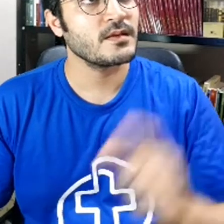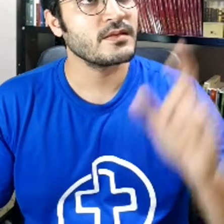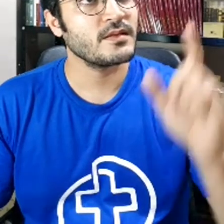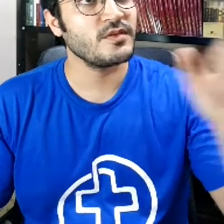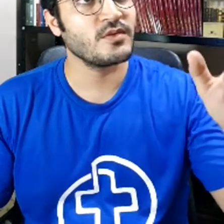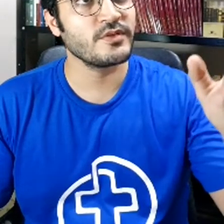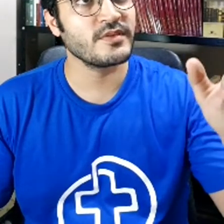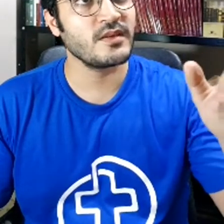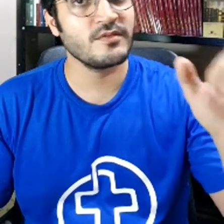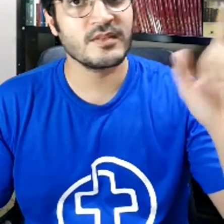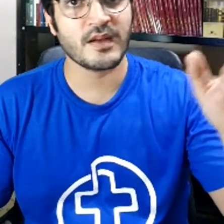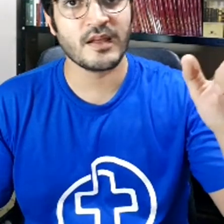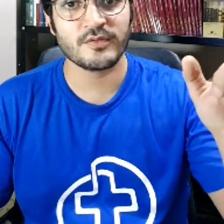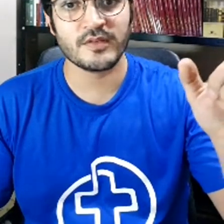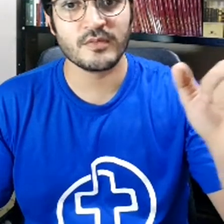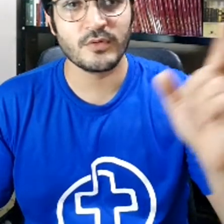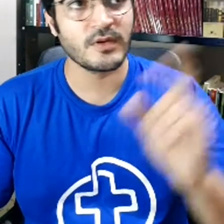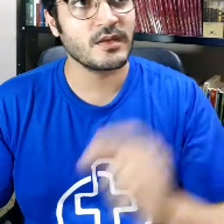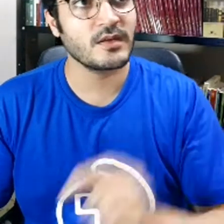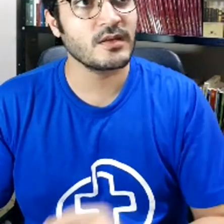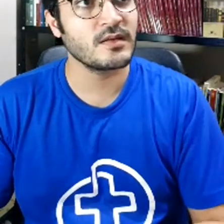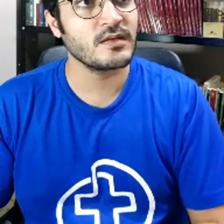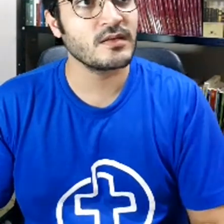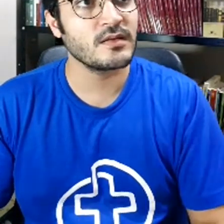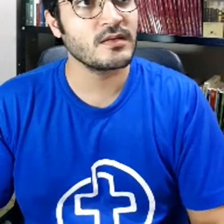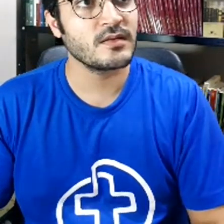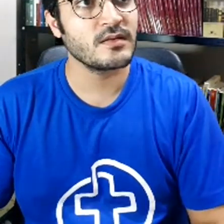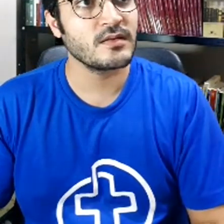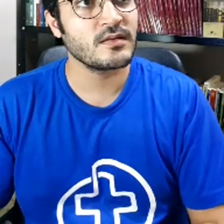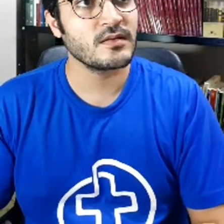Tem 22 aqui, 23 no Facebook.